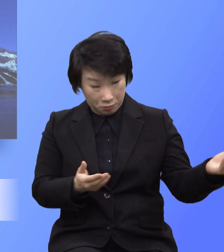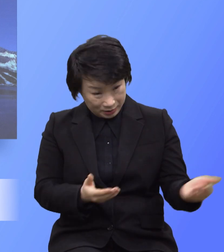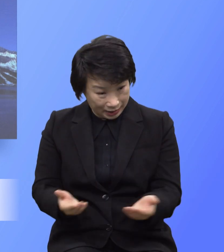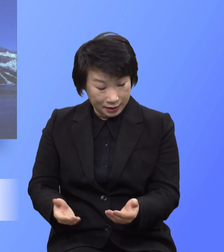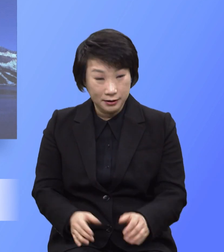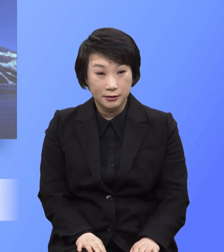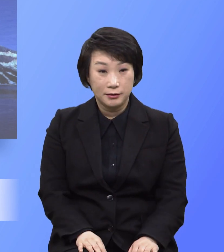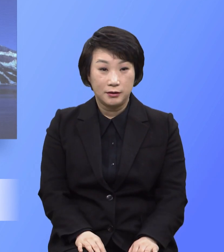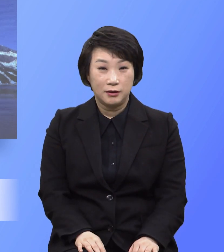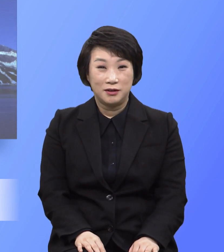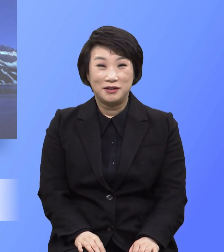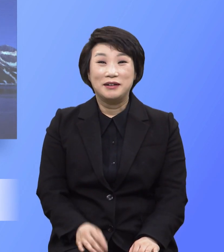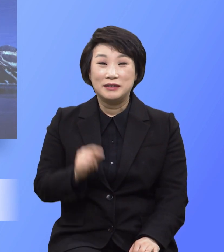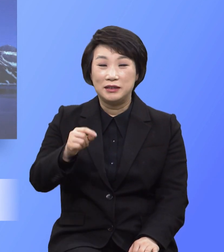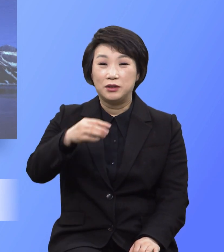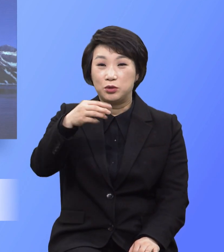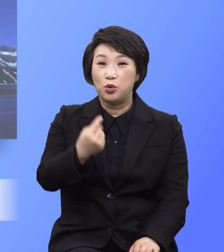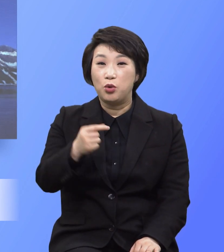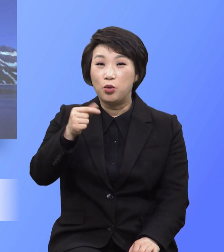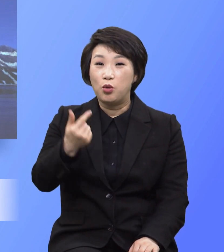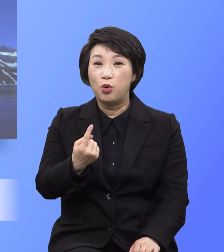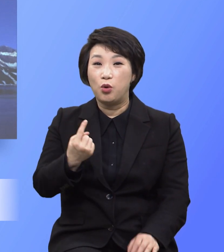했래. 토고 돈